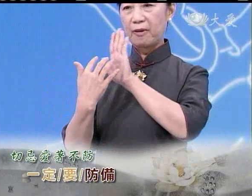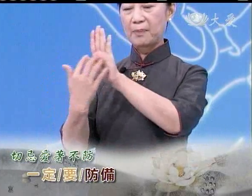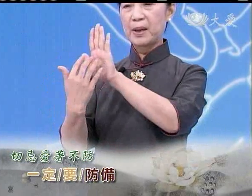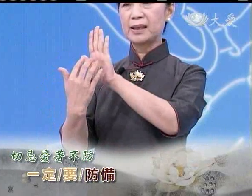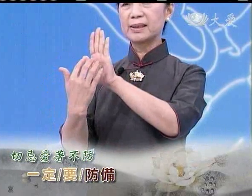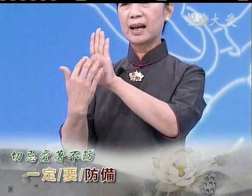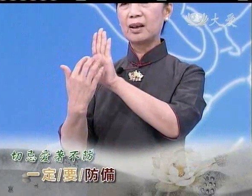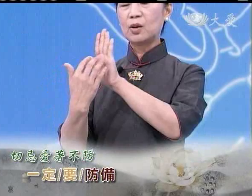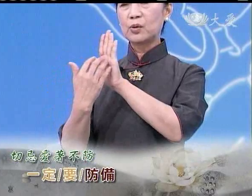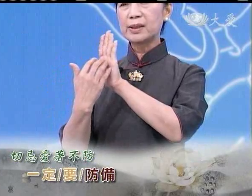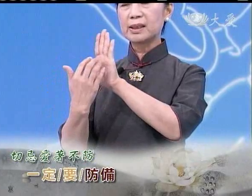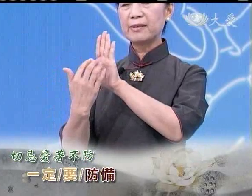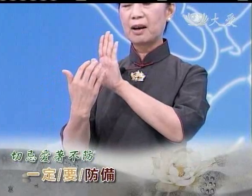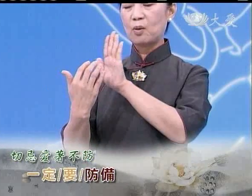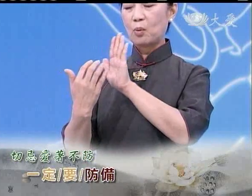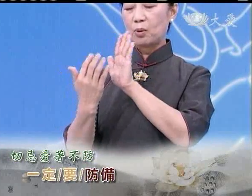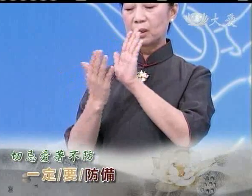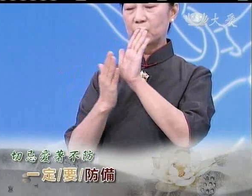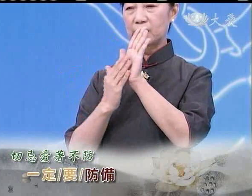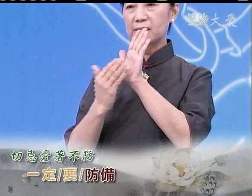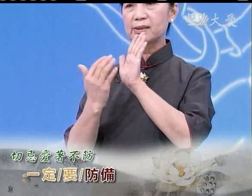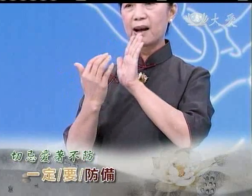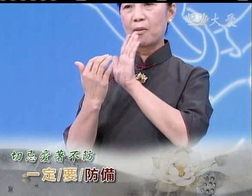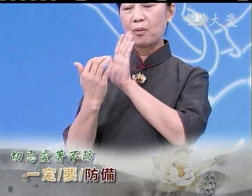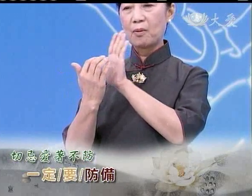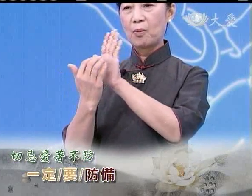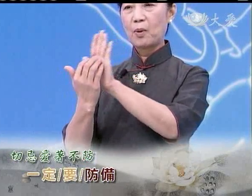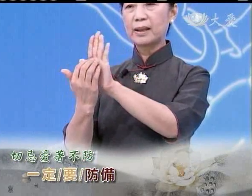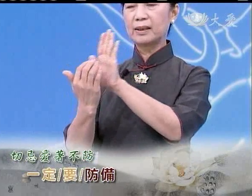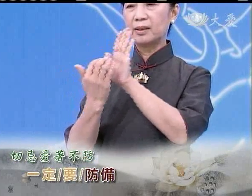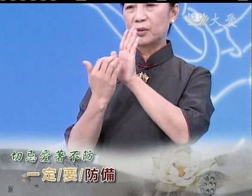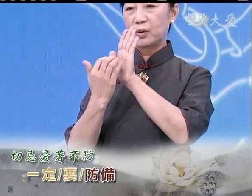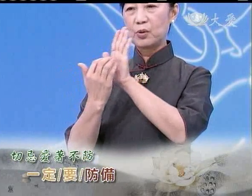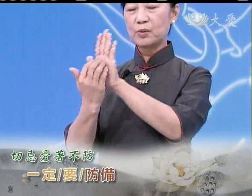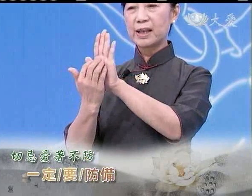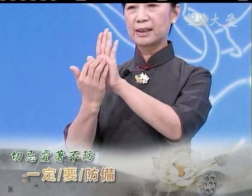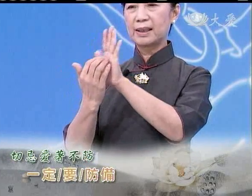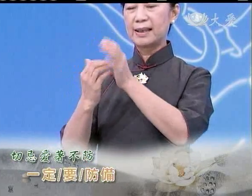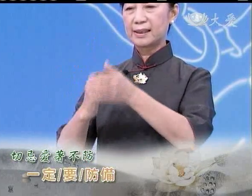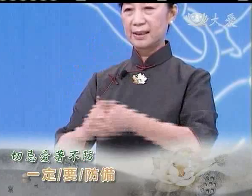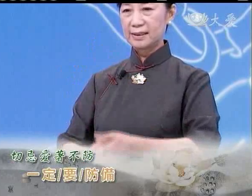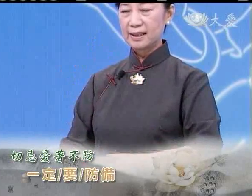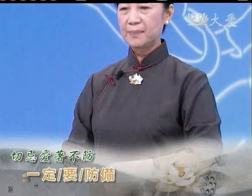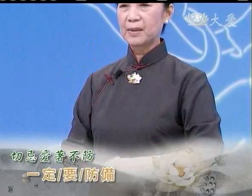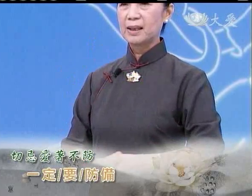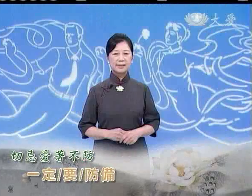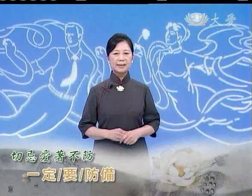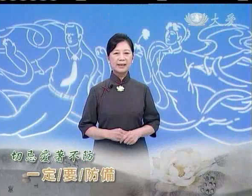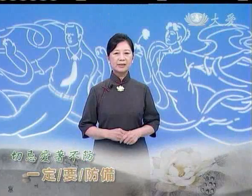防备人家，所以这个地方我的手心是朝外的，所以用这样的来呈现。接下来是